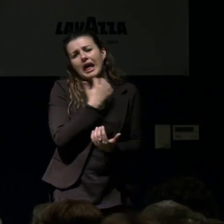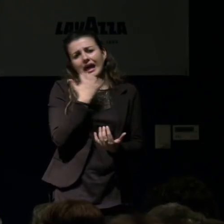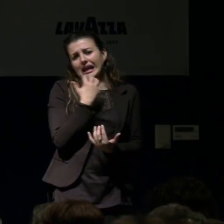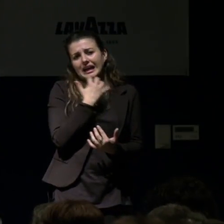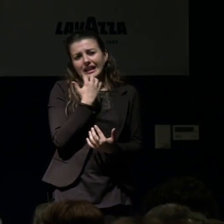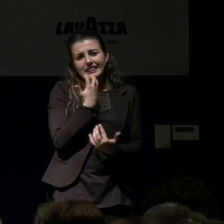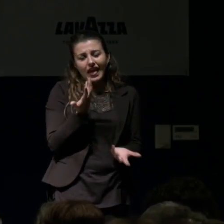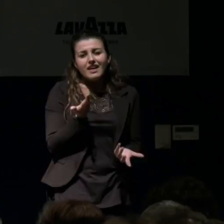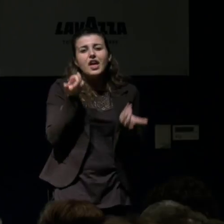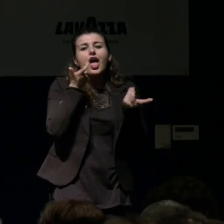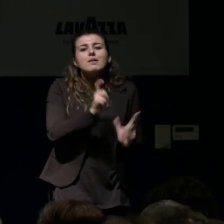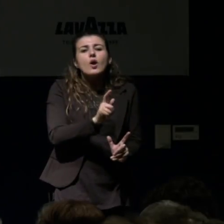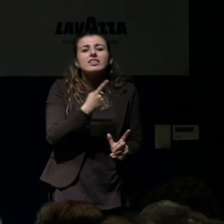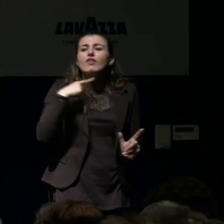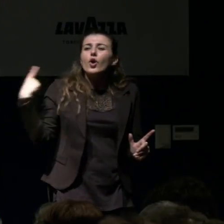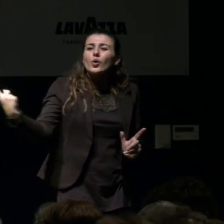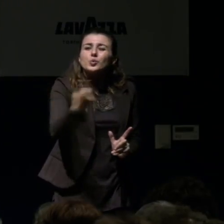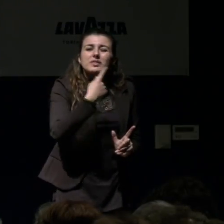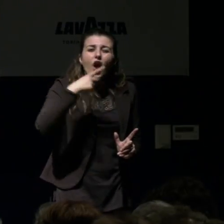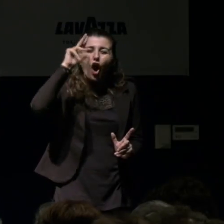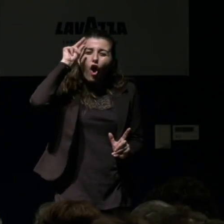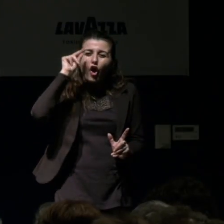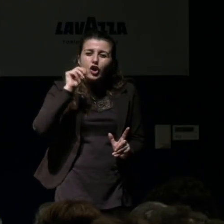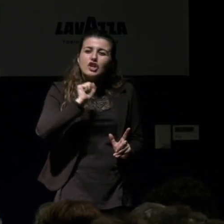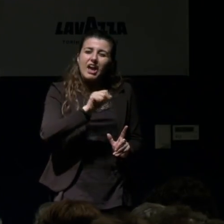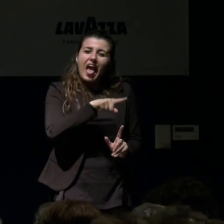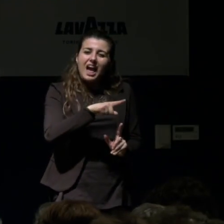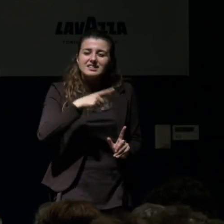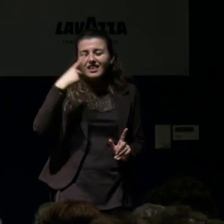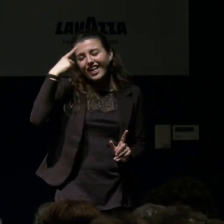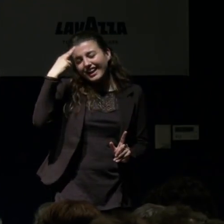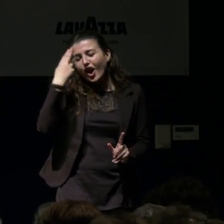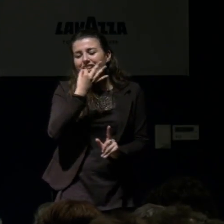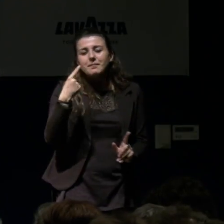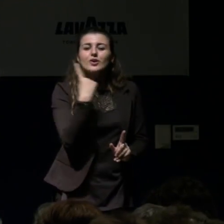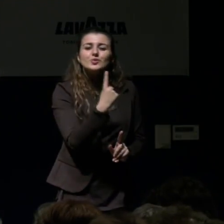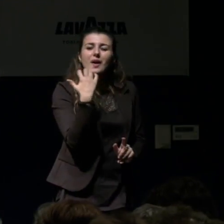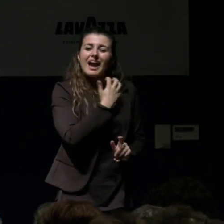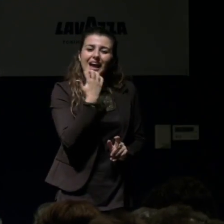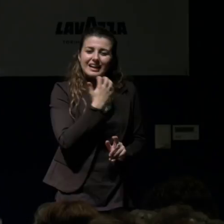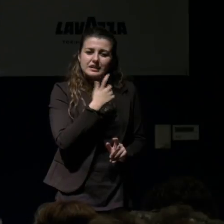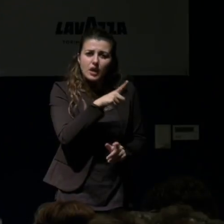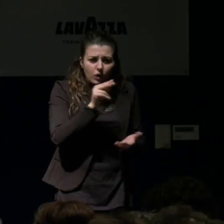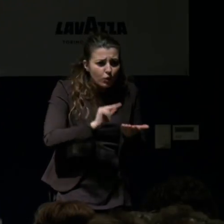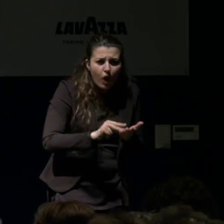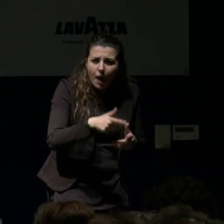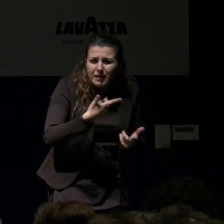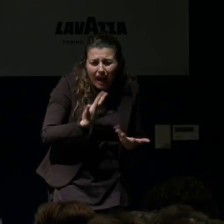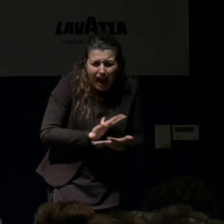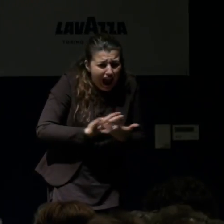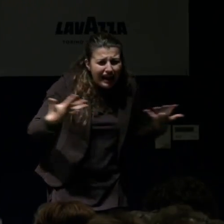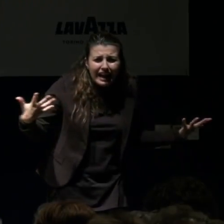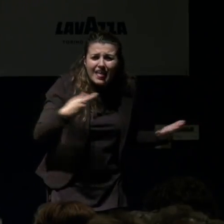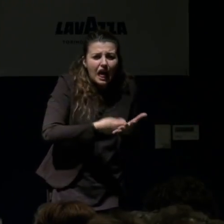tutti quelli che ci conoscono alessandro si ricordano la sua risata no mi dice guarda che stai facendo un'opera gigante stai facendo un'opera importante e lui